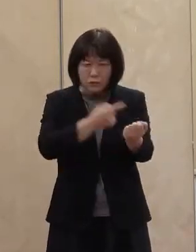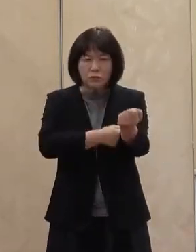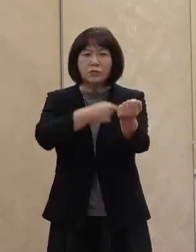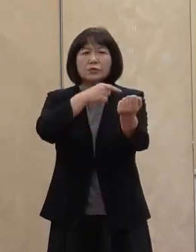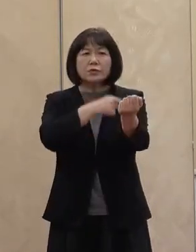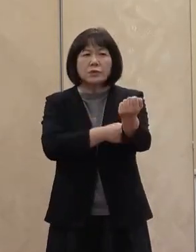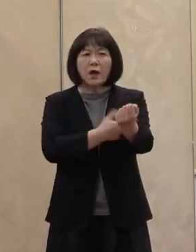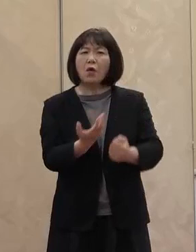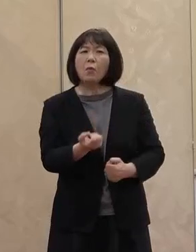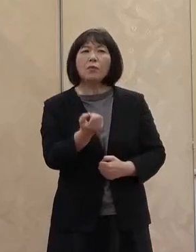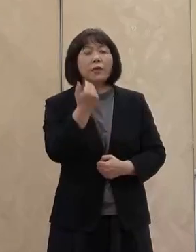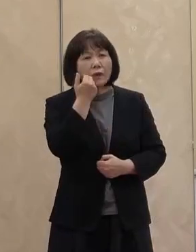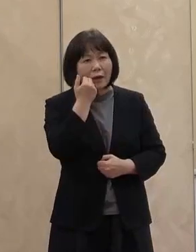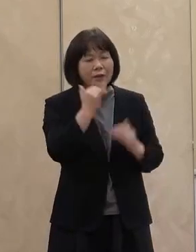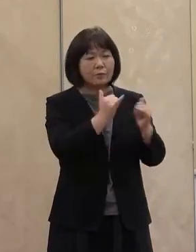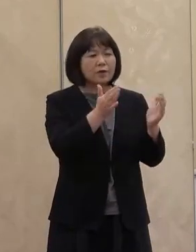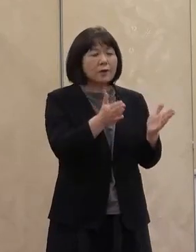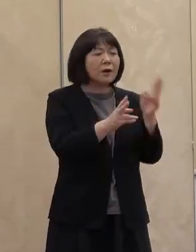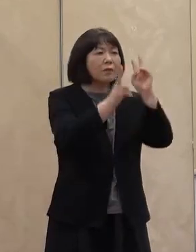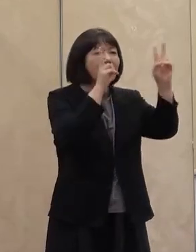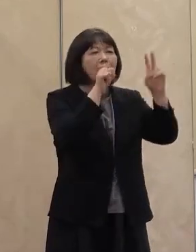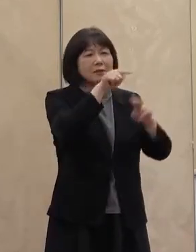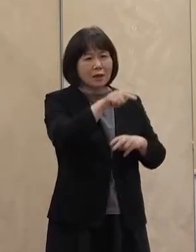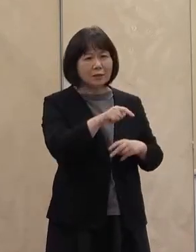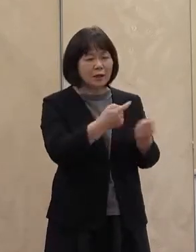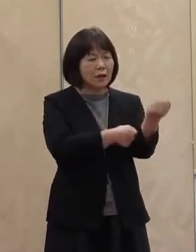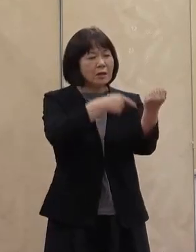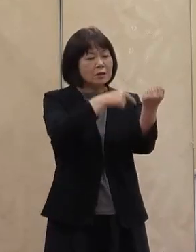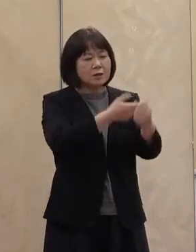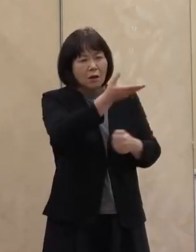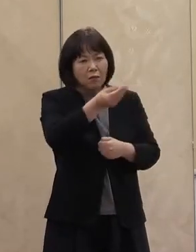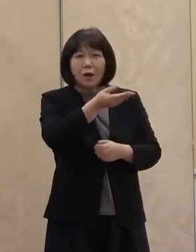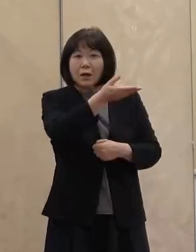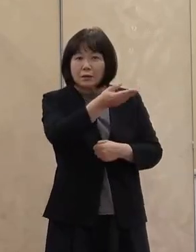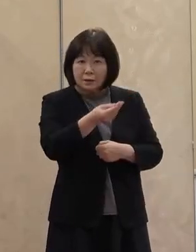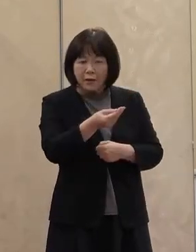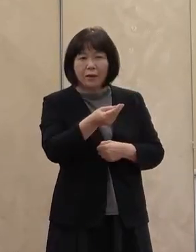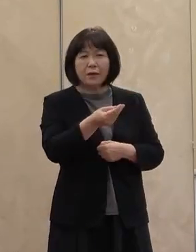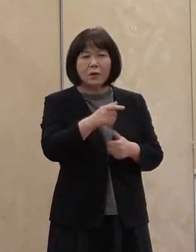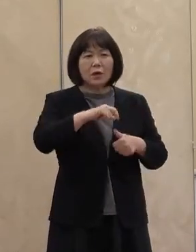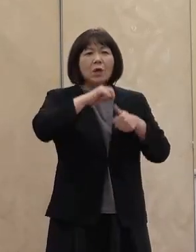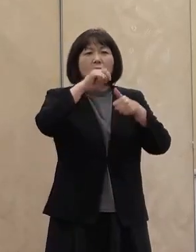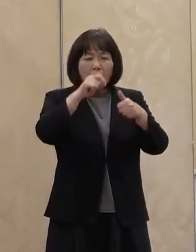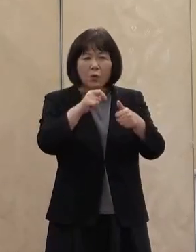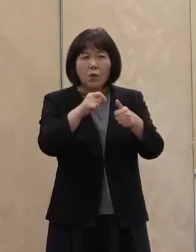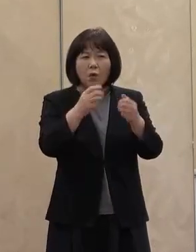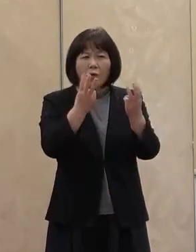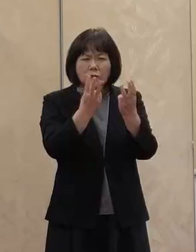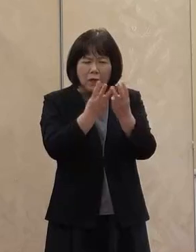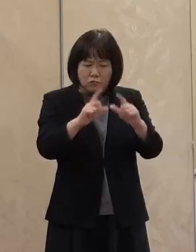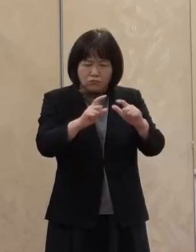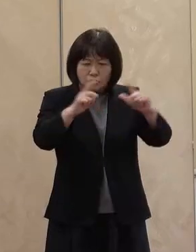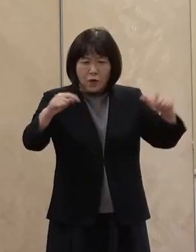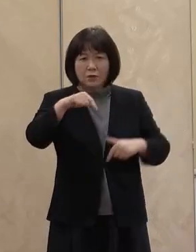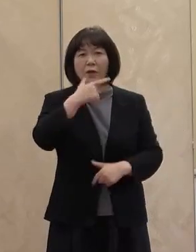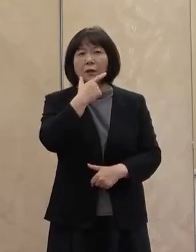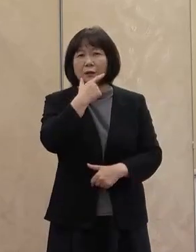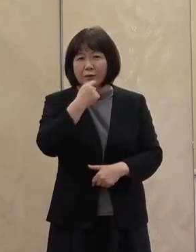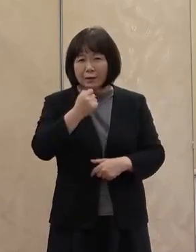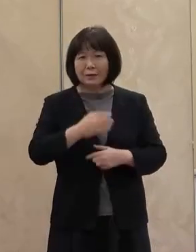るのは民間ですので、その民間の力を借りてどんどん雇用の需要を掘り起こしていくと、そ